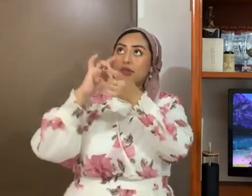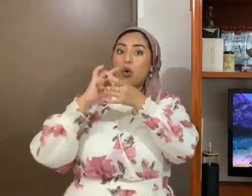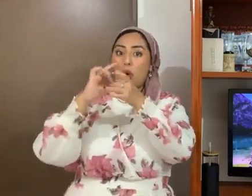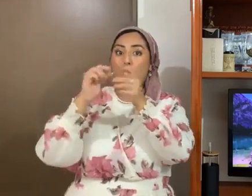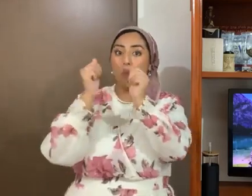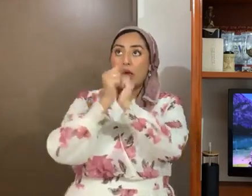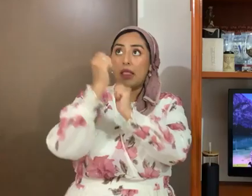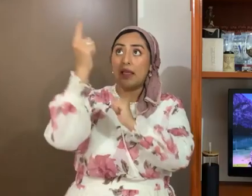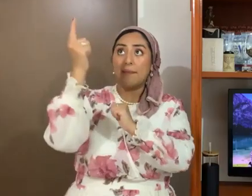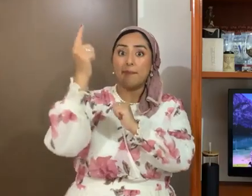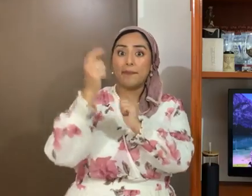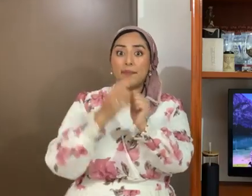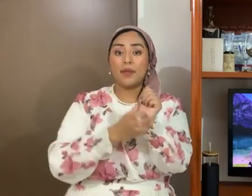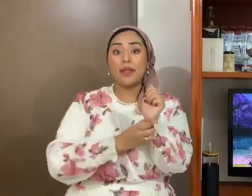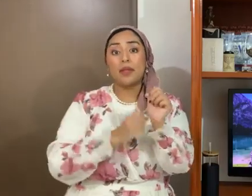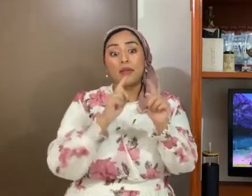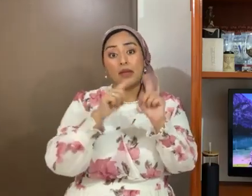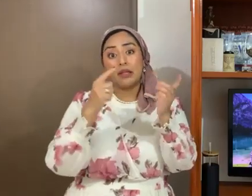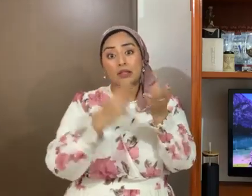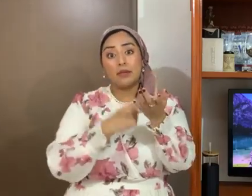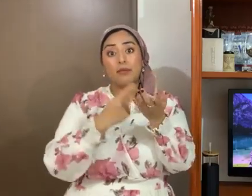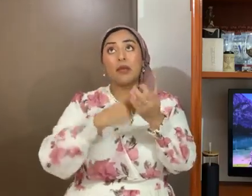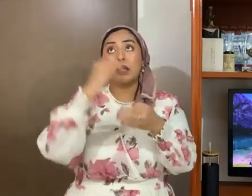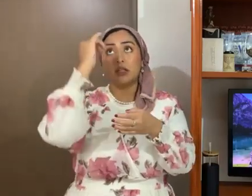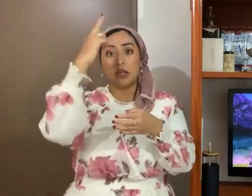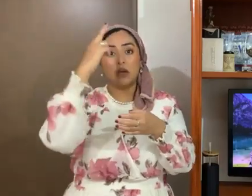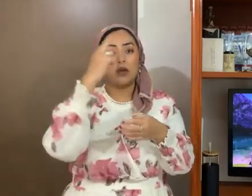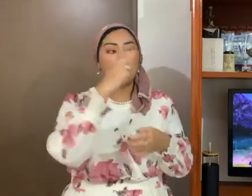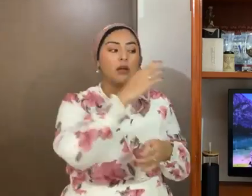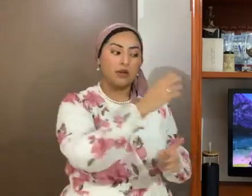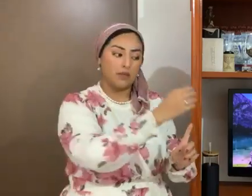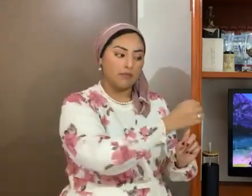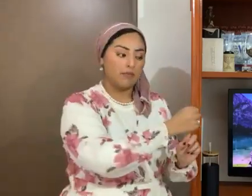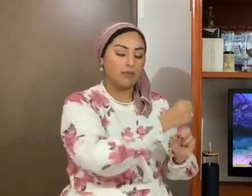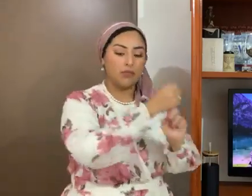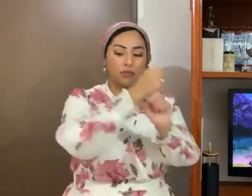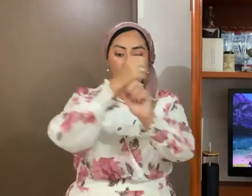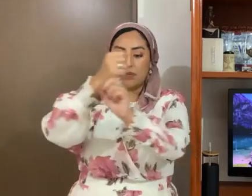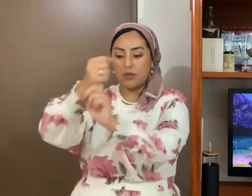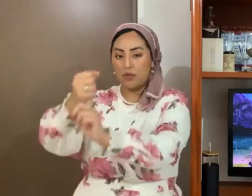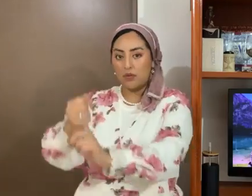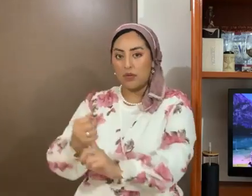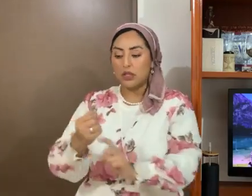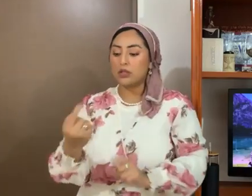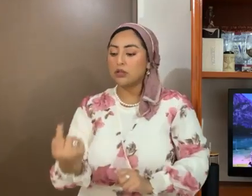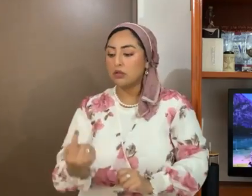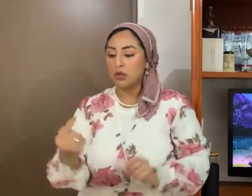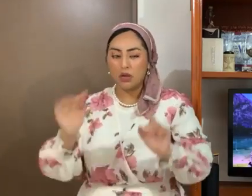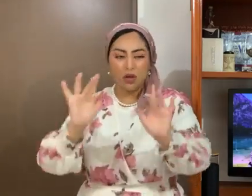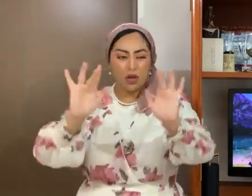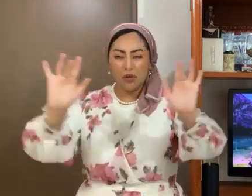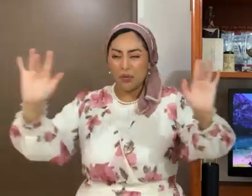tenían comunión con Él, pero a veces el Eterno los lleva aparte, para hablar con ellos, para que no haya